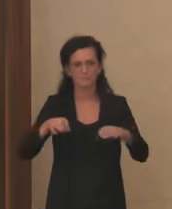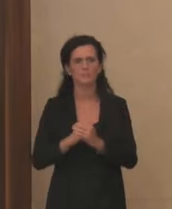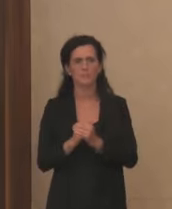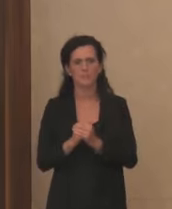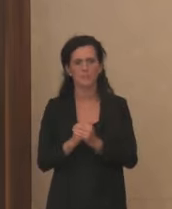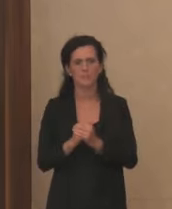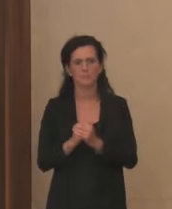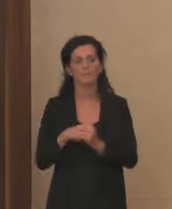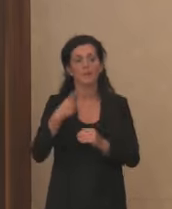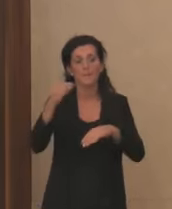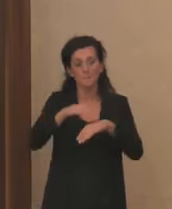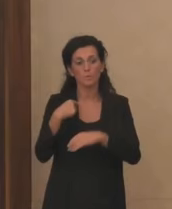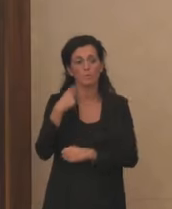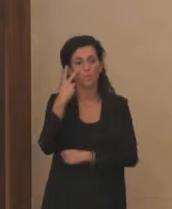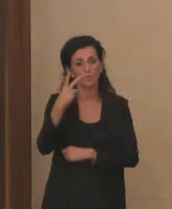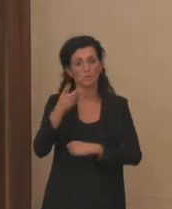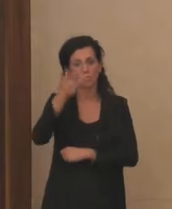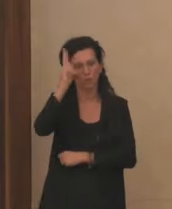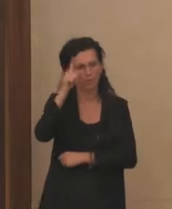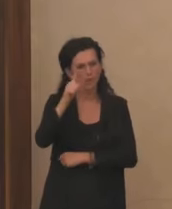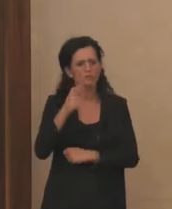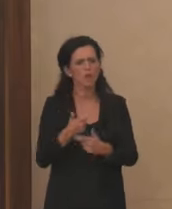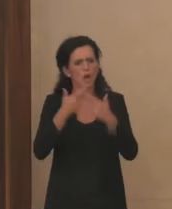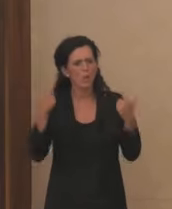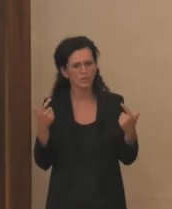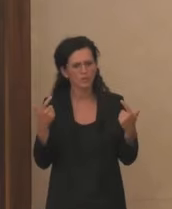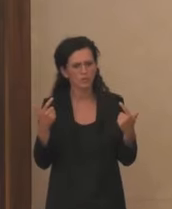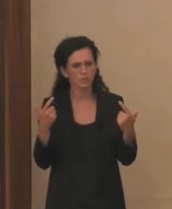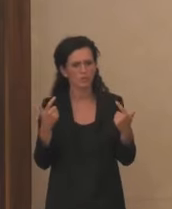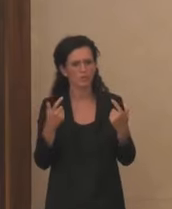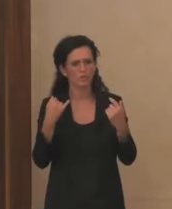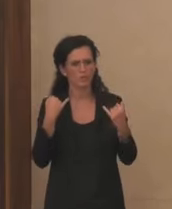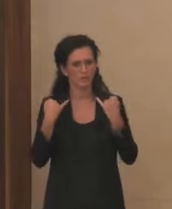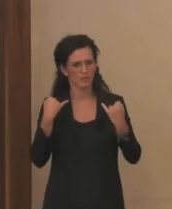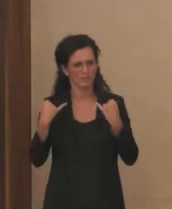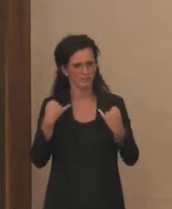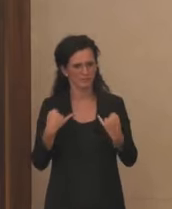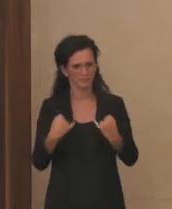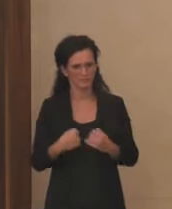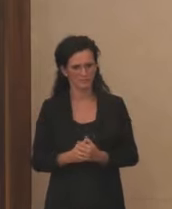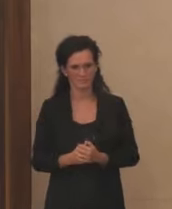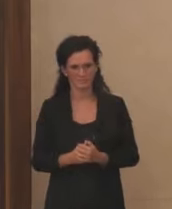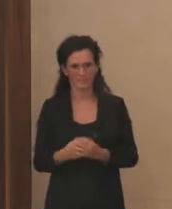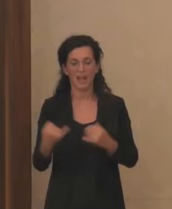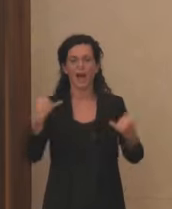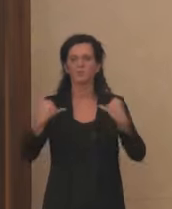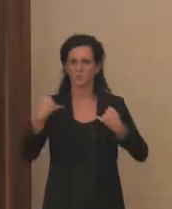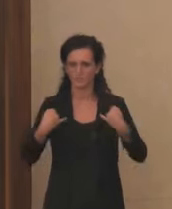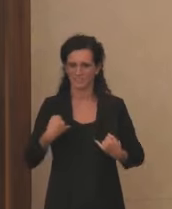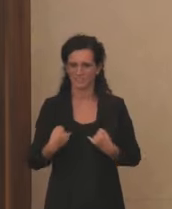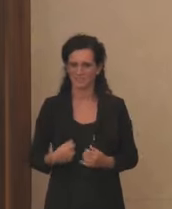cosa che ho visto in Francia è l'aumento dei suicidi. Questo è stato un aumento importante, praticamente una